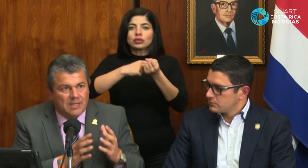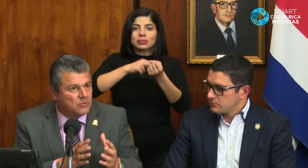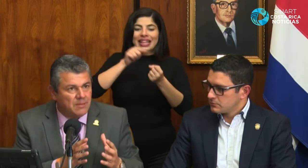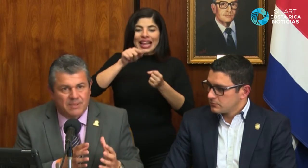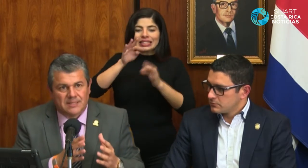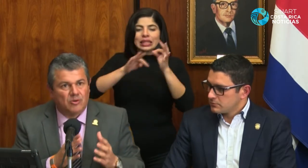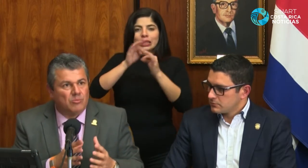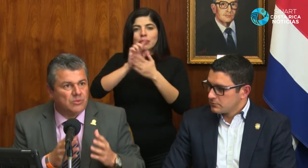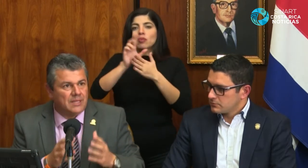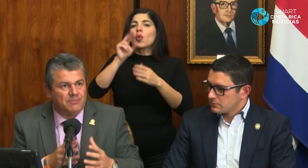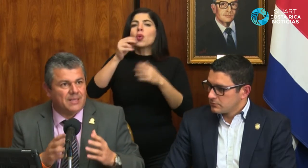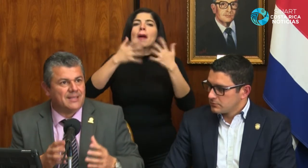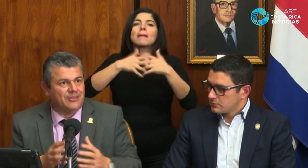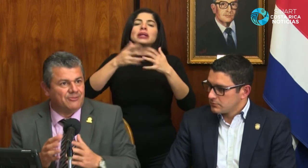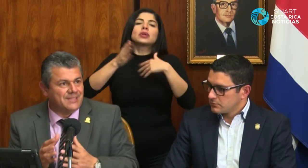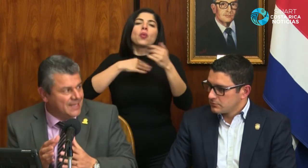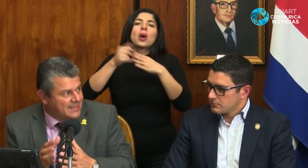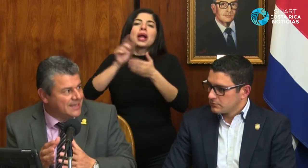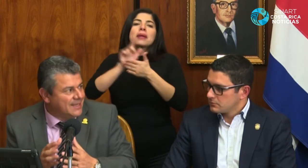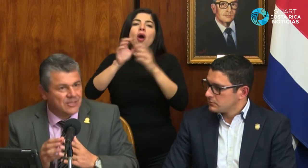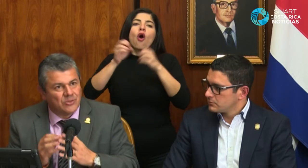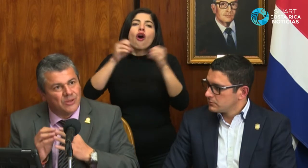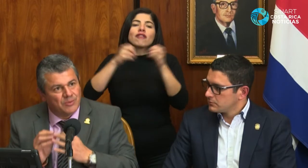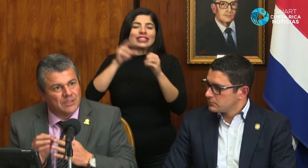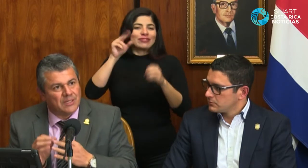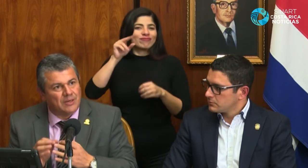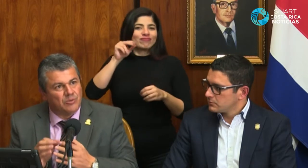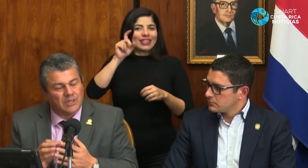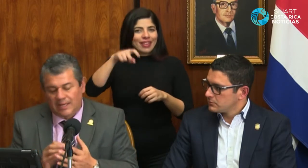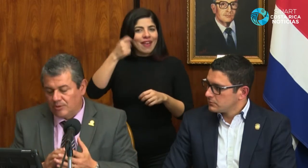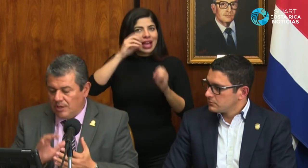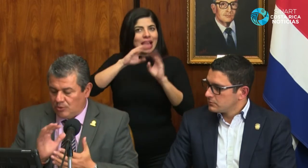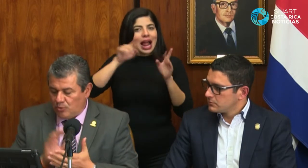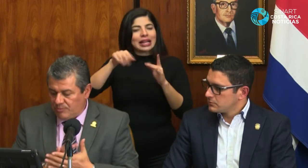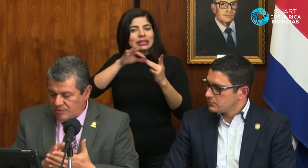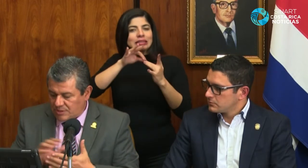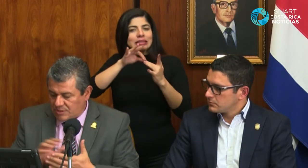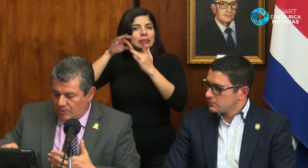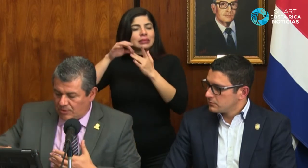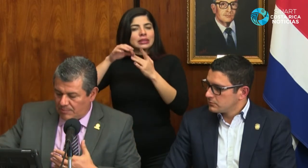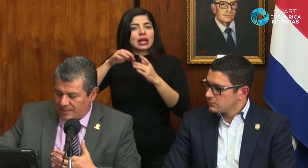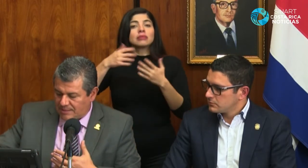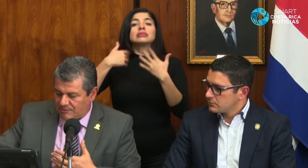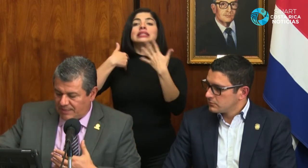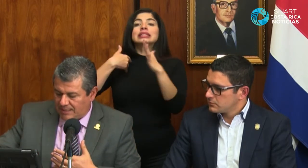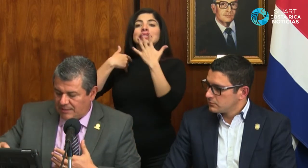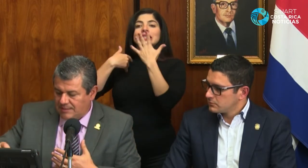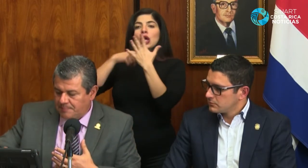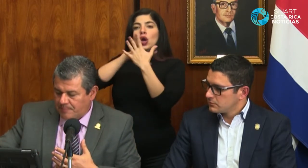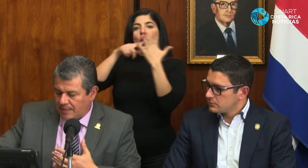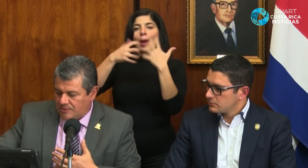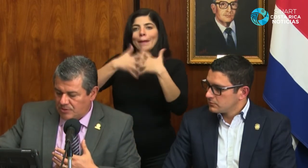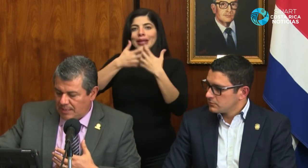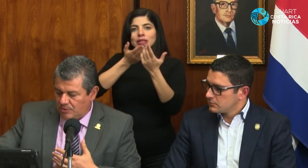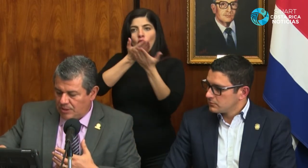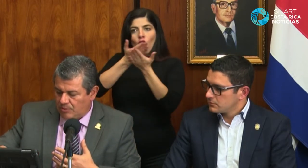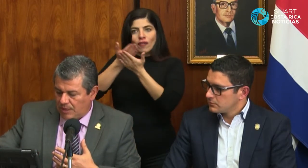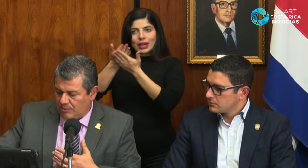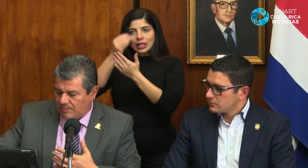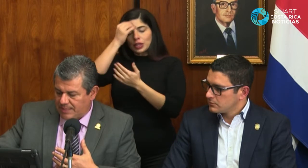No es una empresa común de limpieza de oficinas, eso debemos de tenerlo muy claro. Tuvimos 5 empresas oferentes. Esto